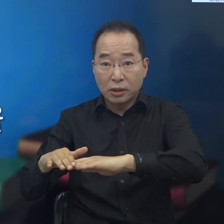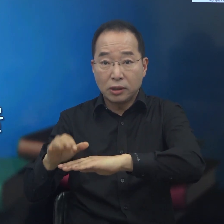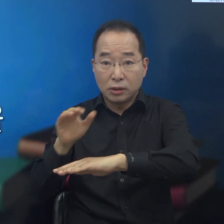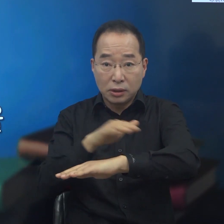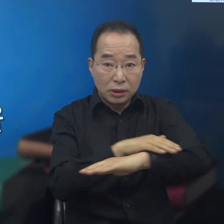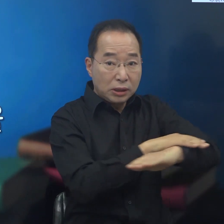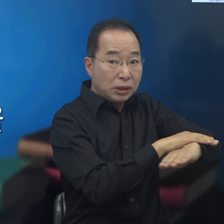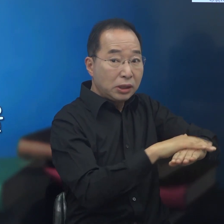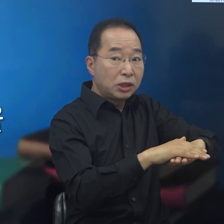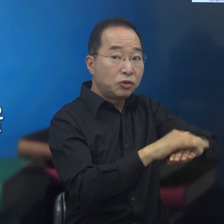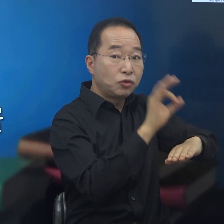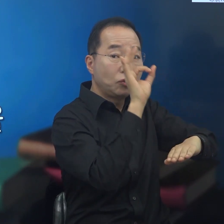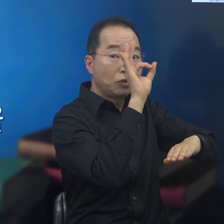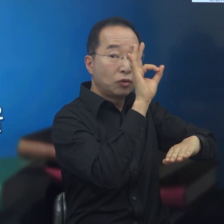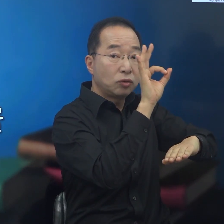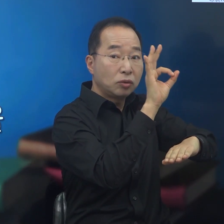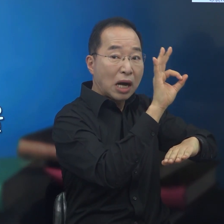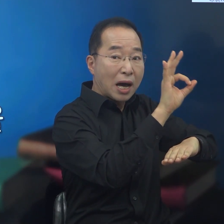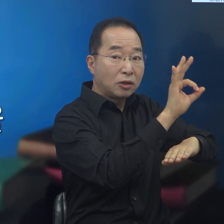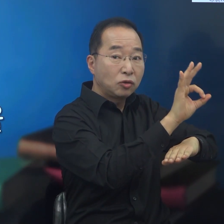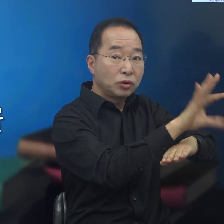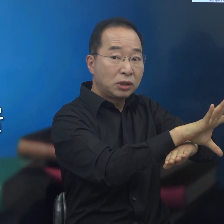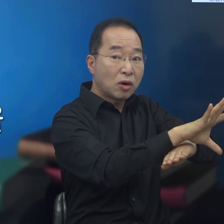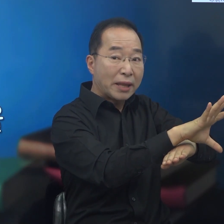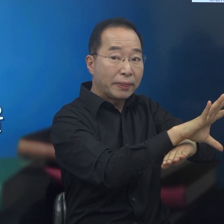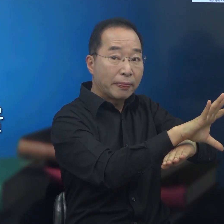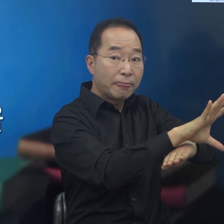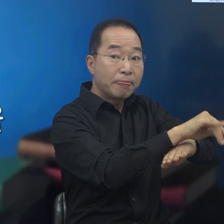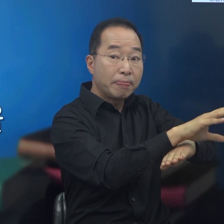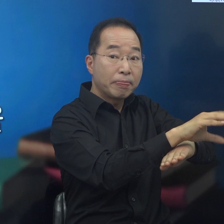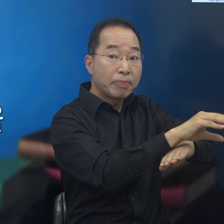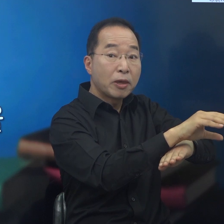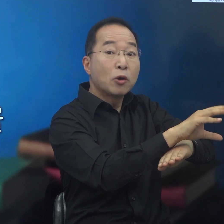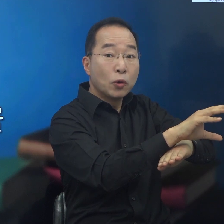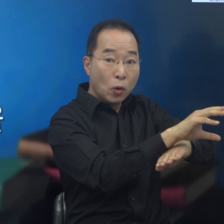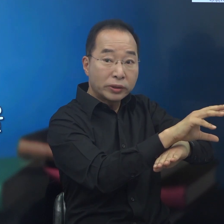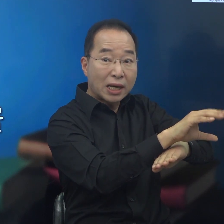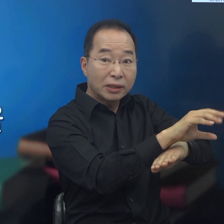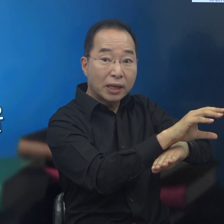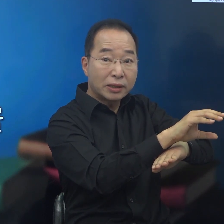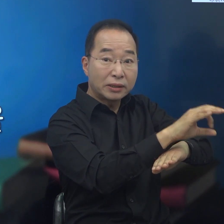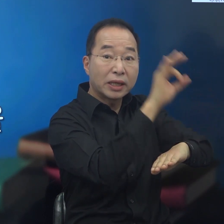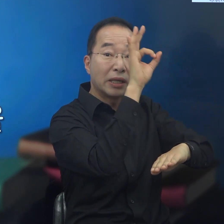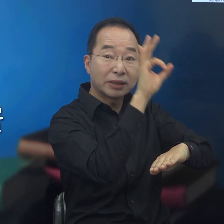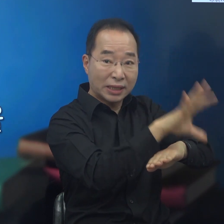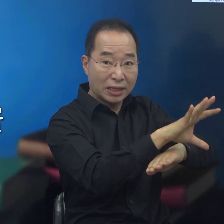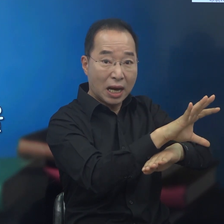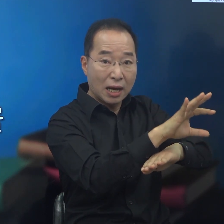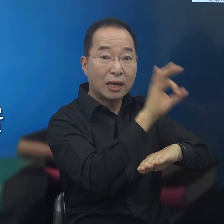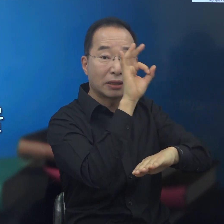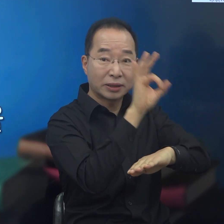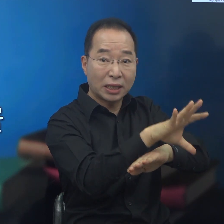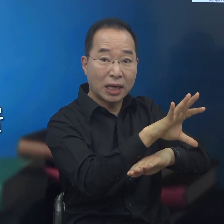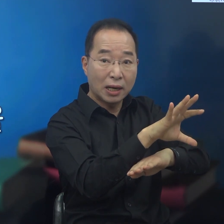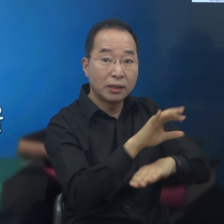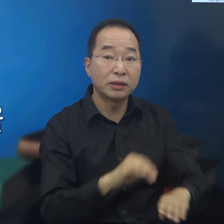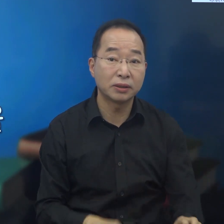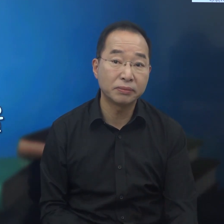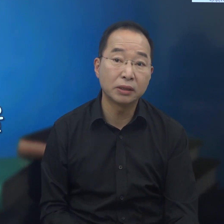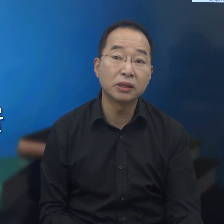한국사에서는 이 기준으로 안으로 들어간 요 상태가 될 때 사다, 사다 이렇게 씁니다.